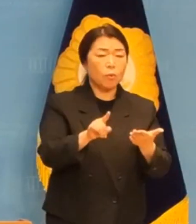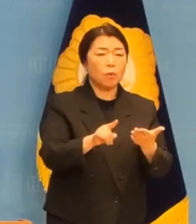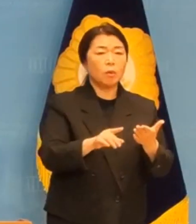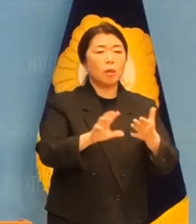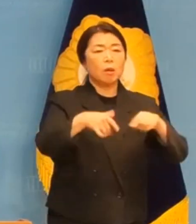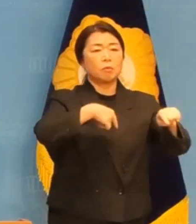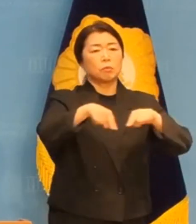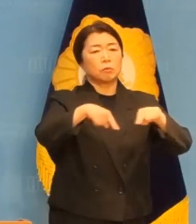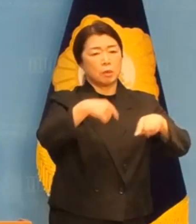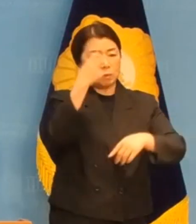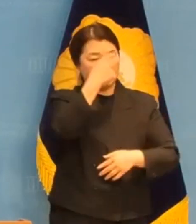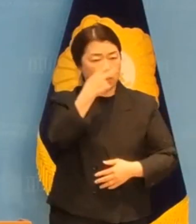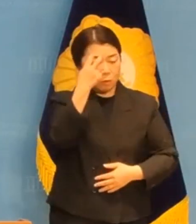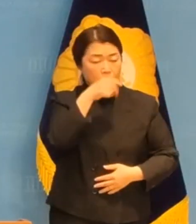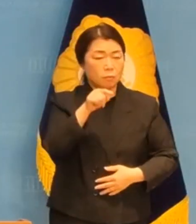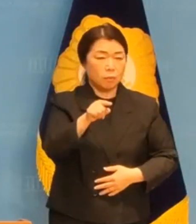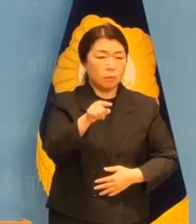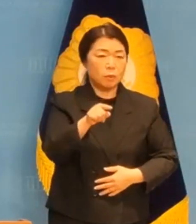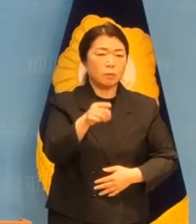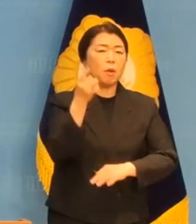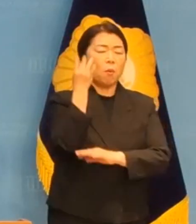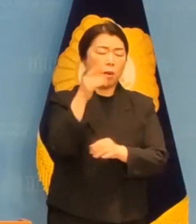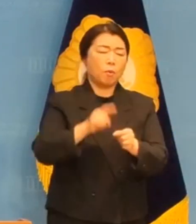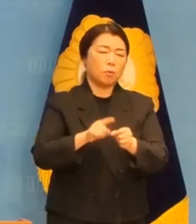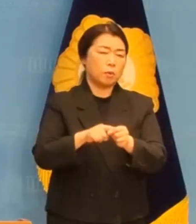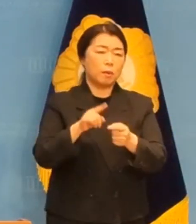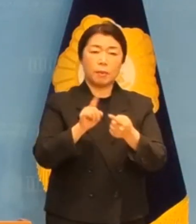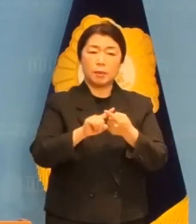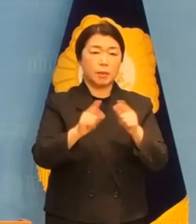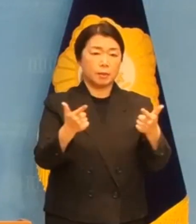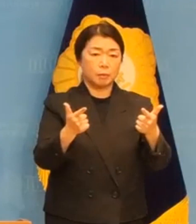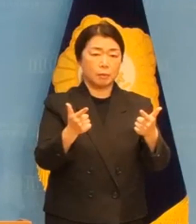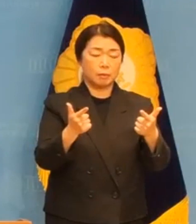점검의 본래 취지를 상실했음을 보여줍니다.